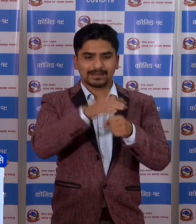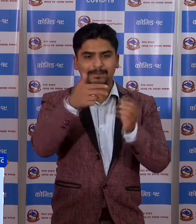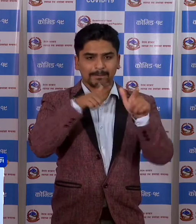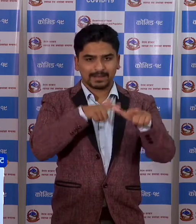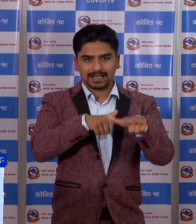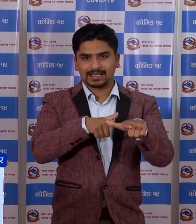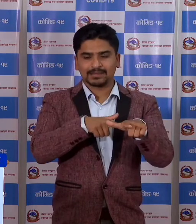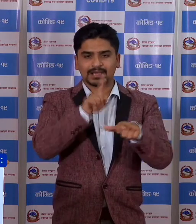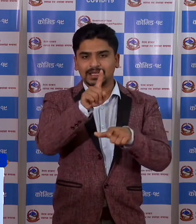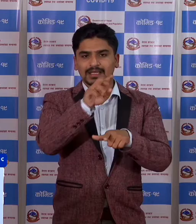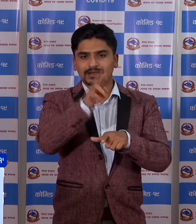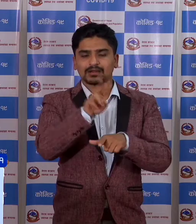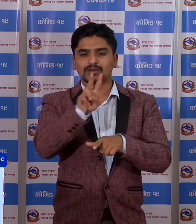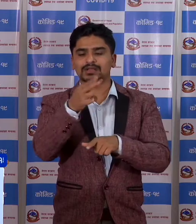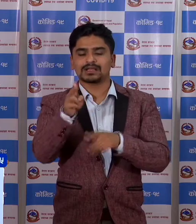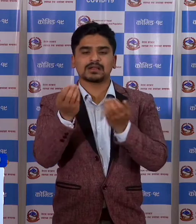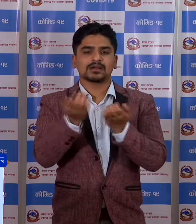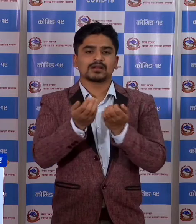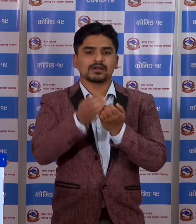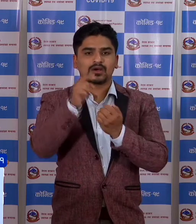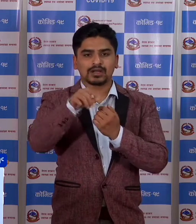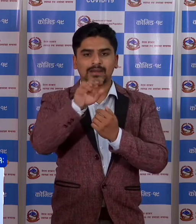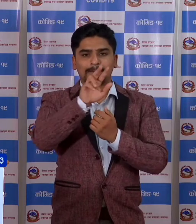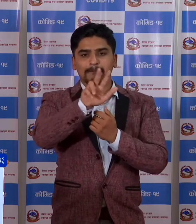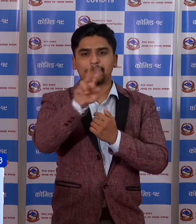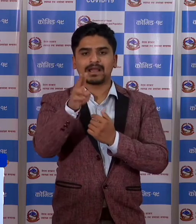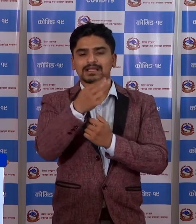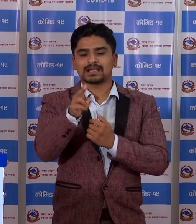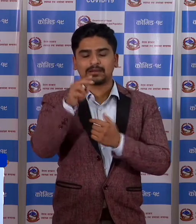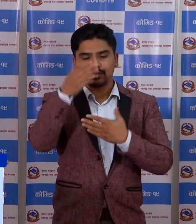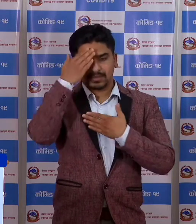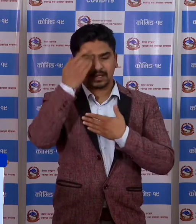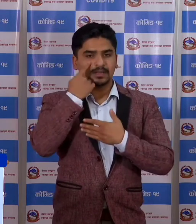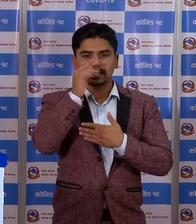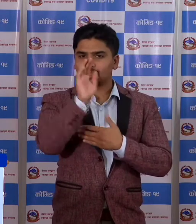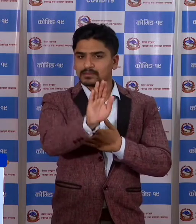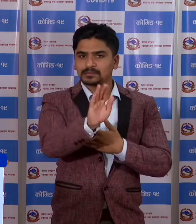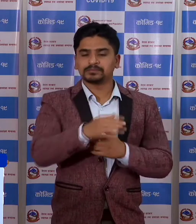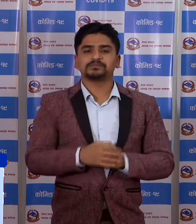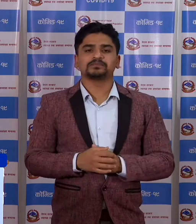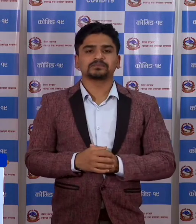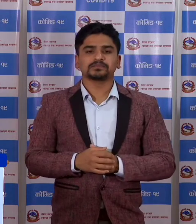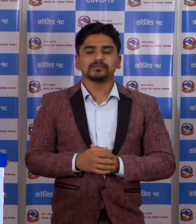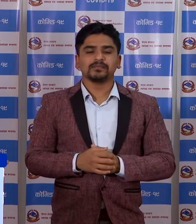धादिङमा 1 र 2 जना गरेर अहिले 82 जनामा यो रोग सङ्क्रमण भएको अवस्था